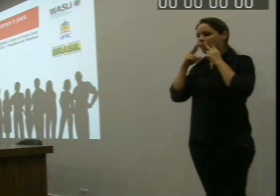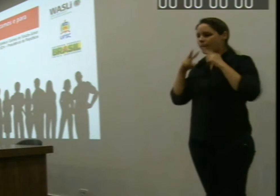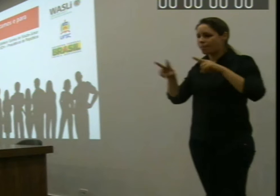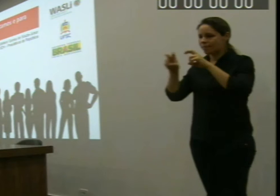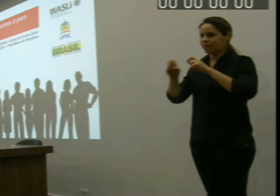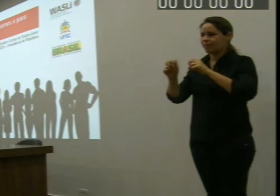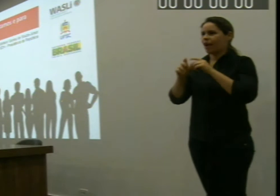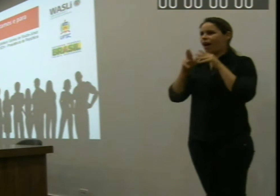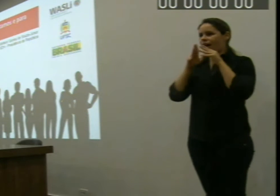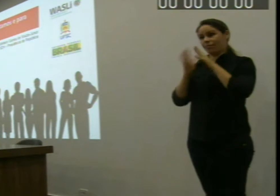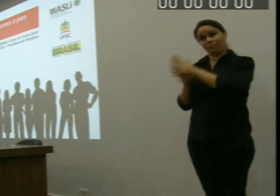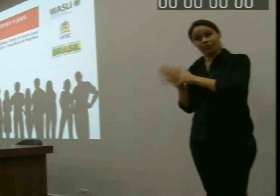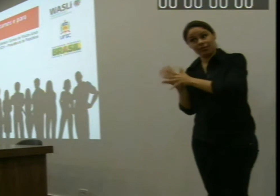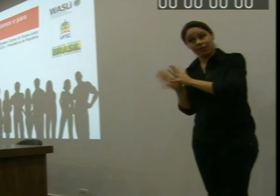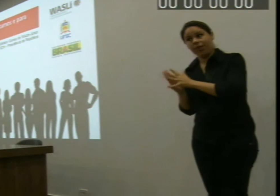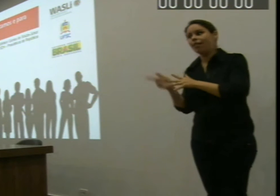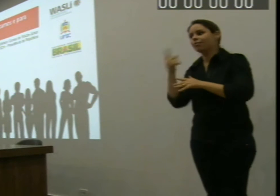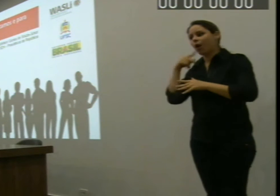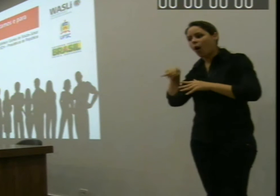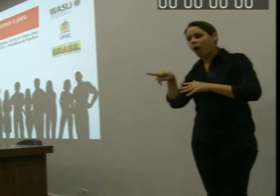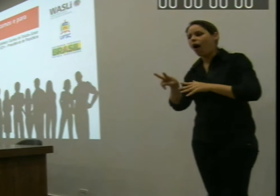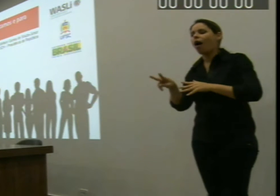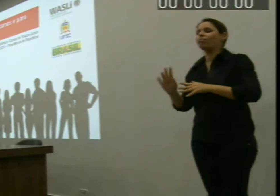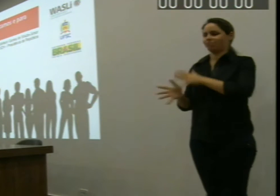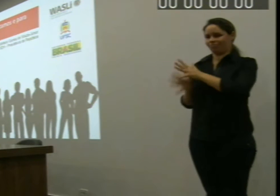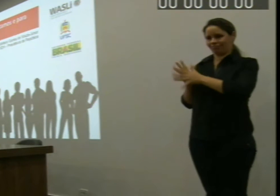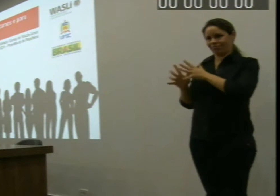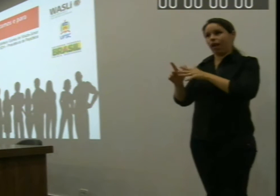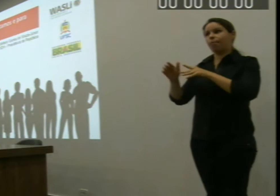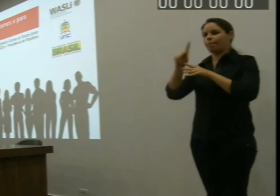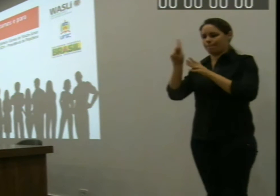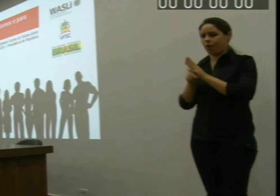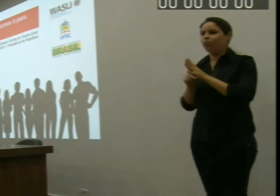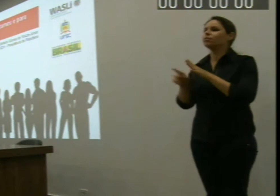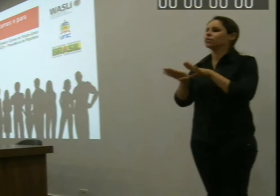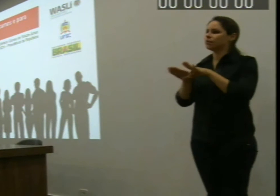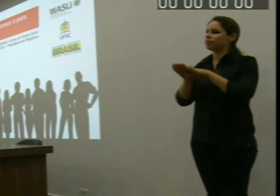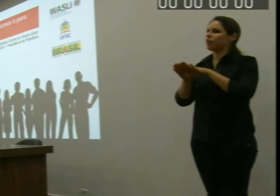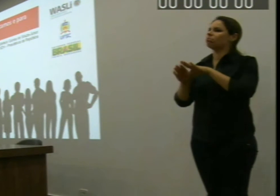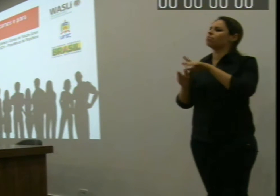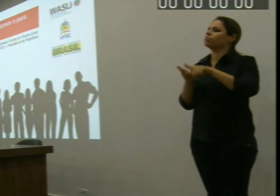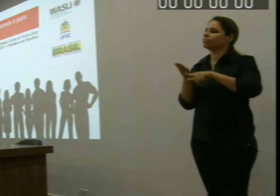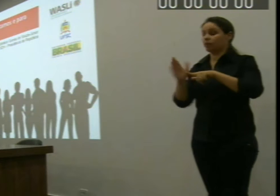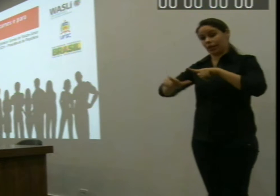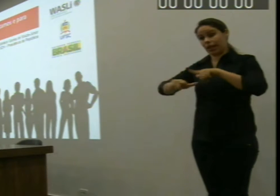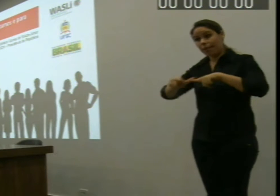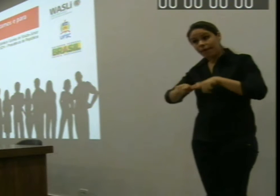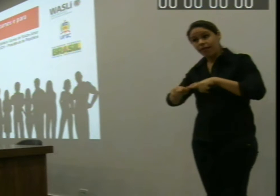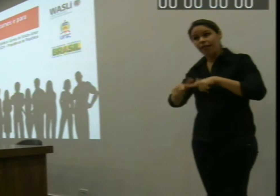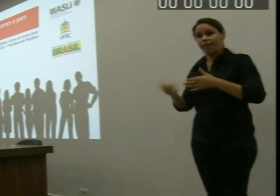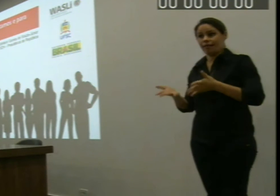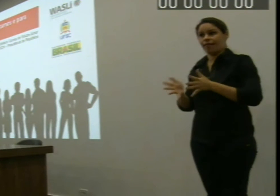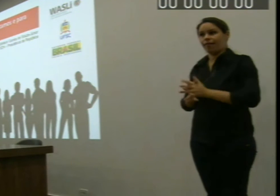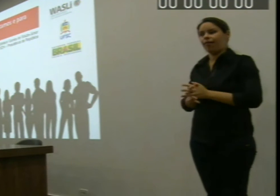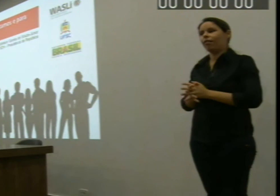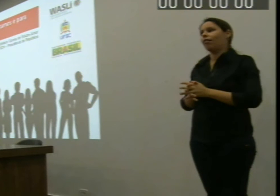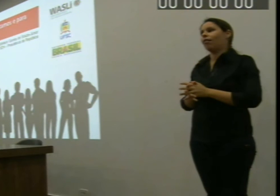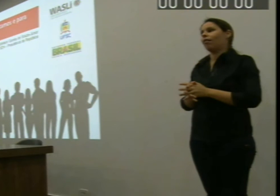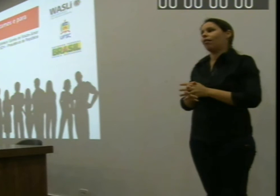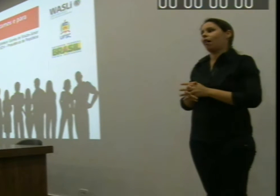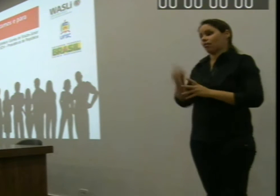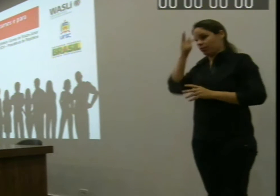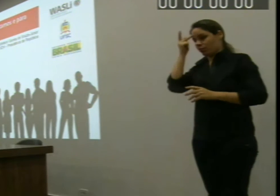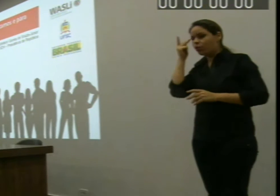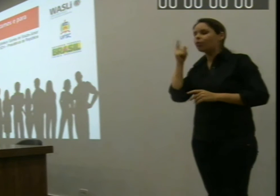também era um instrumento de trabalho para para aqueles que queriam ser intérpretes como eu sou intérprete até hoje eh